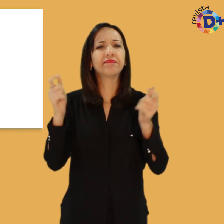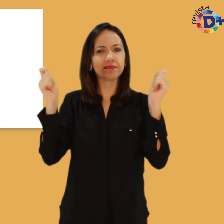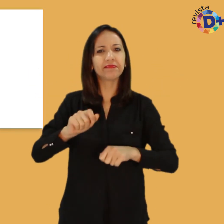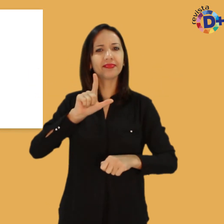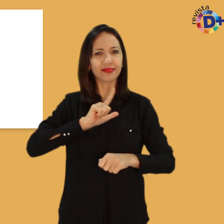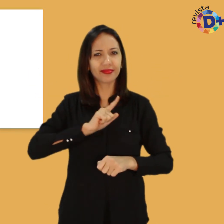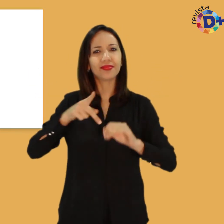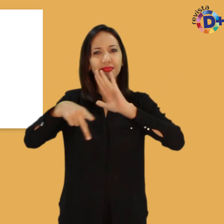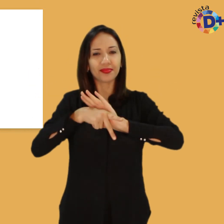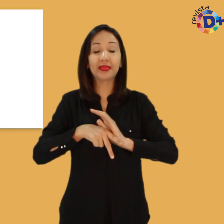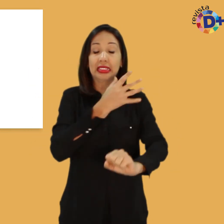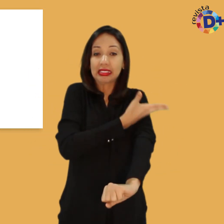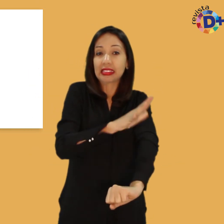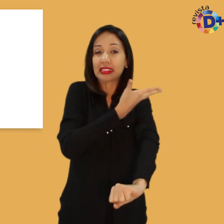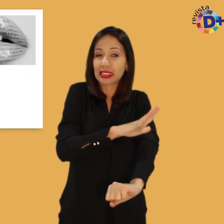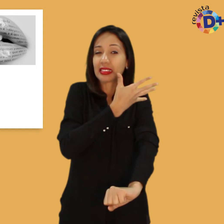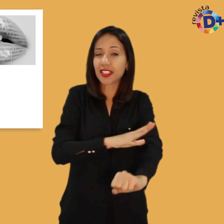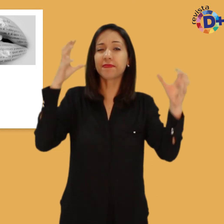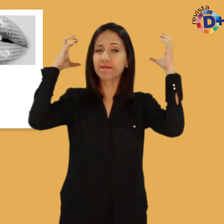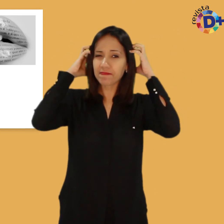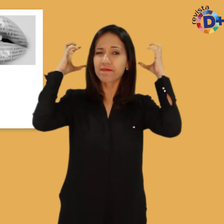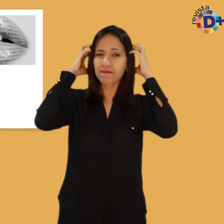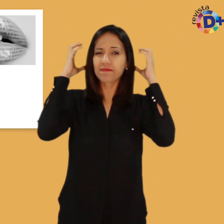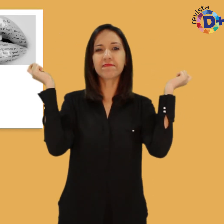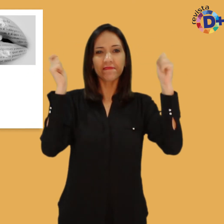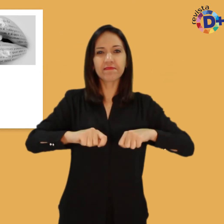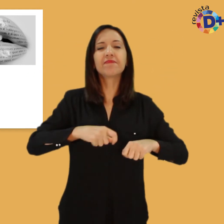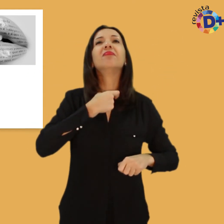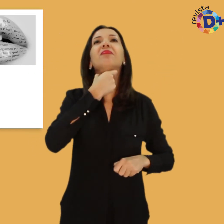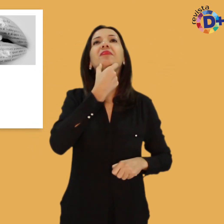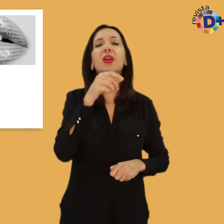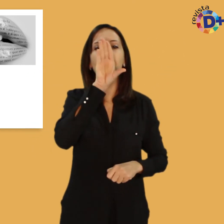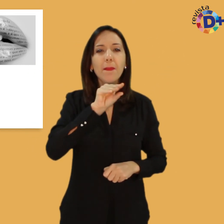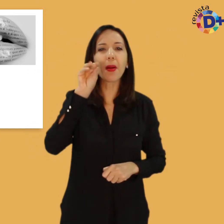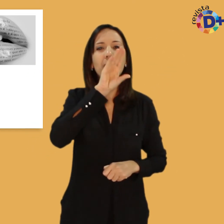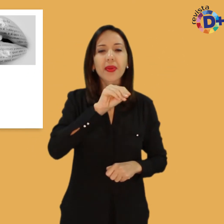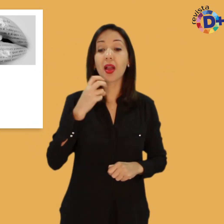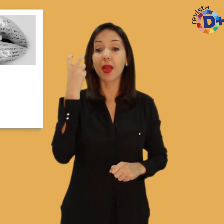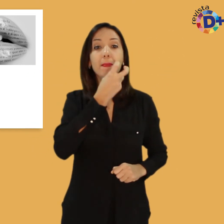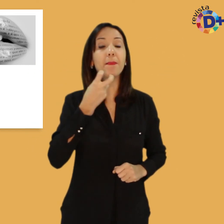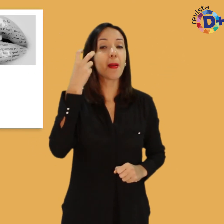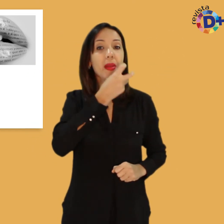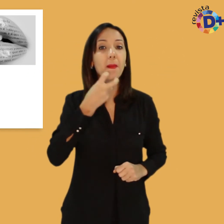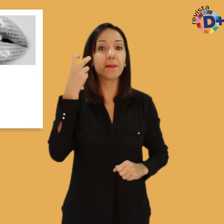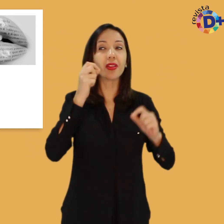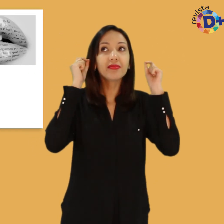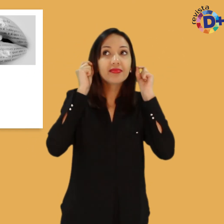se dar por meio de treino fonoterápico que possibilite a fala oral, a leitura labial e pela amplificação